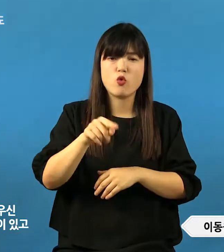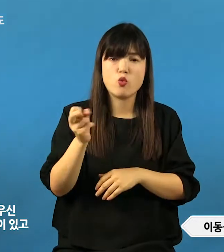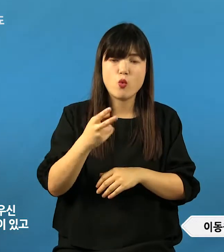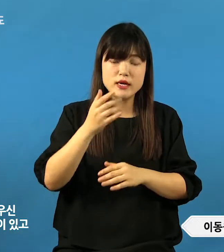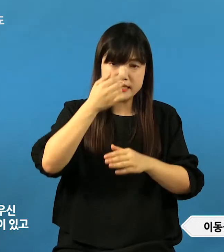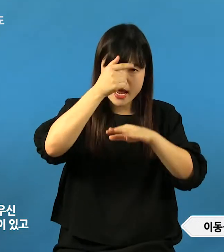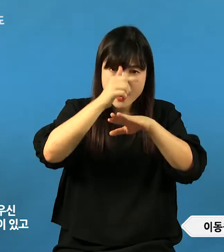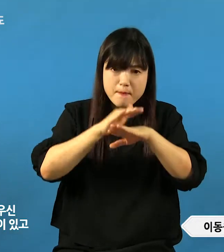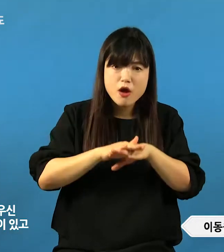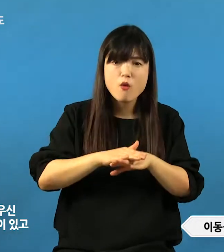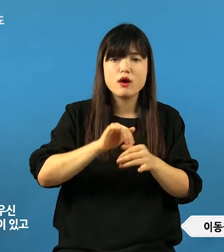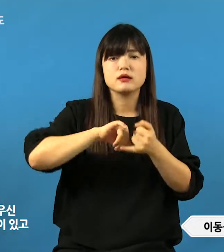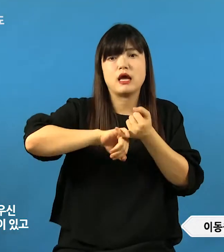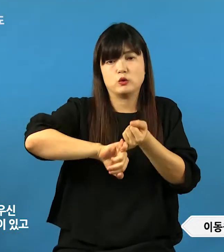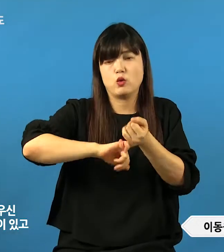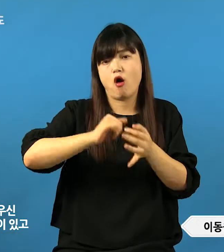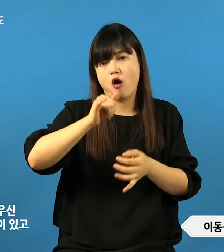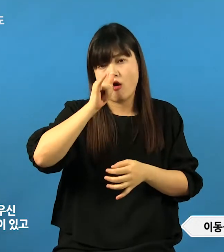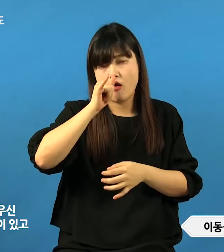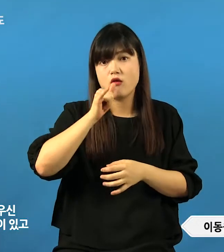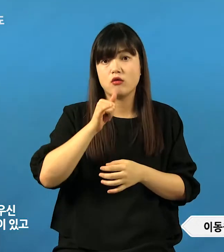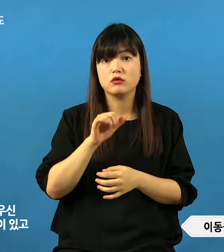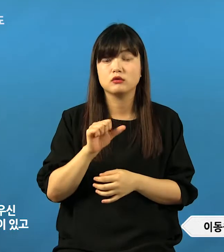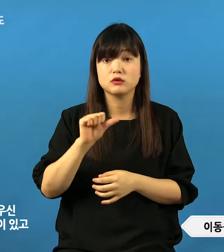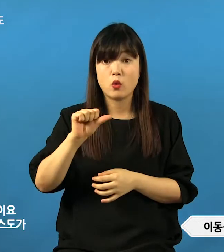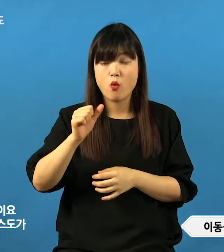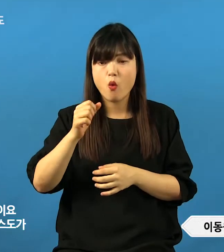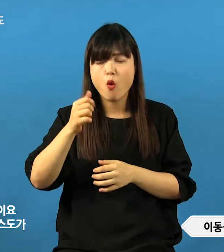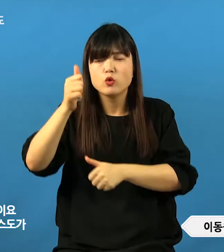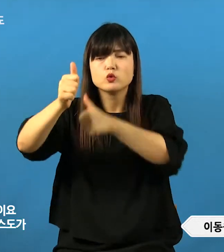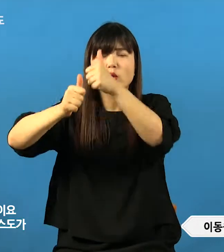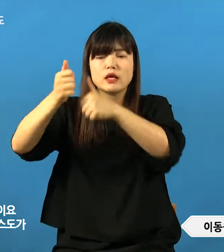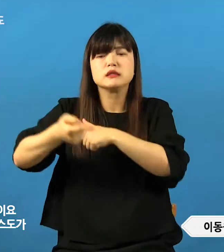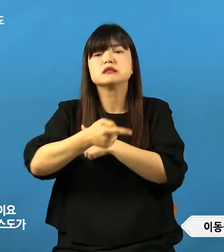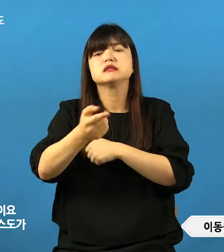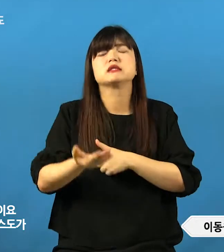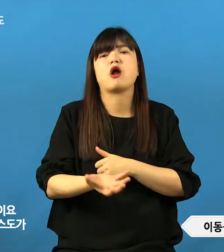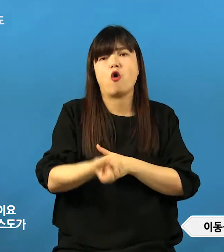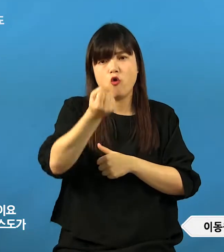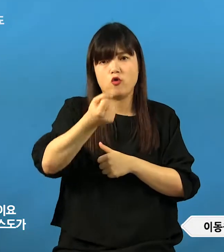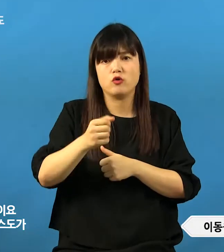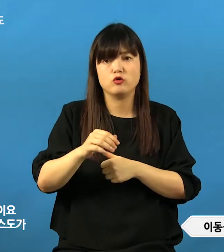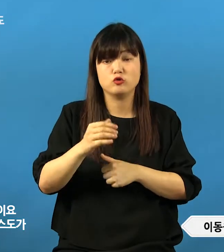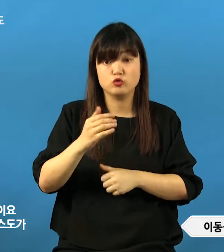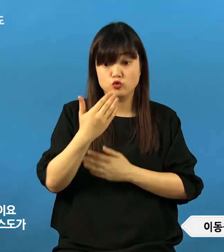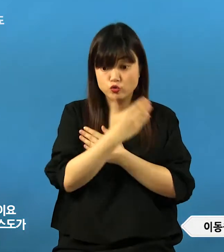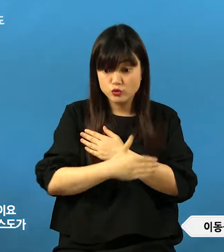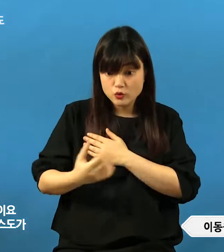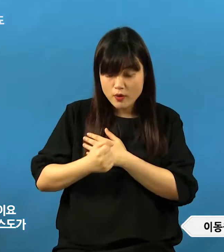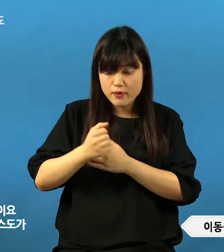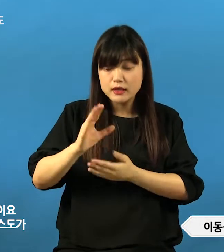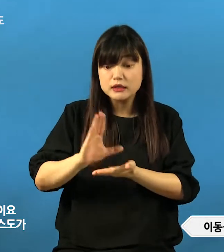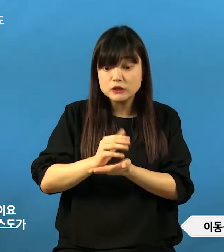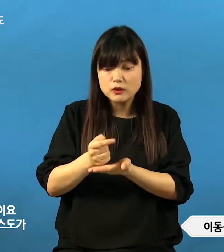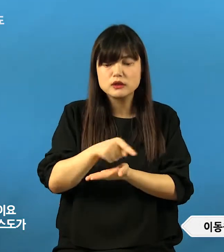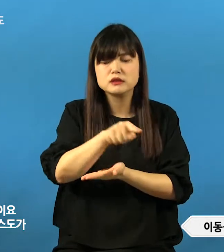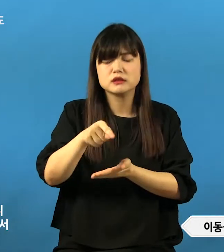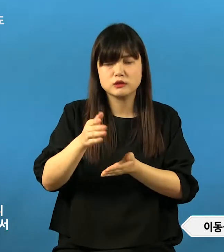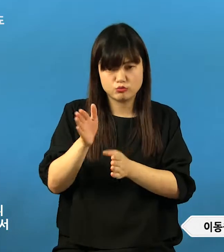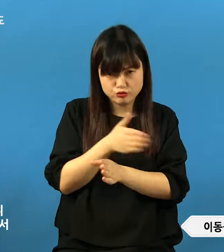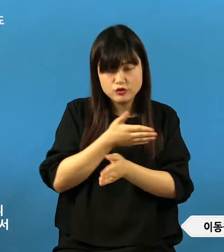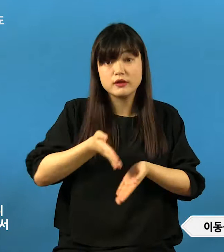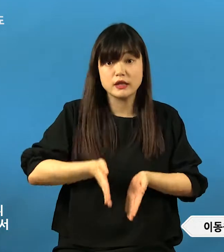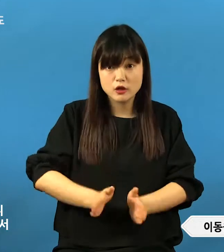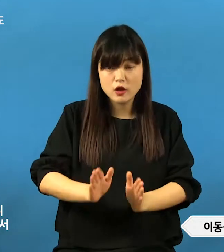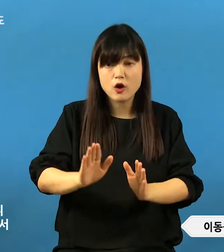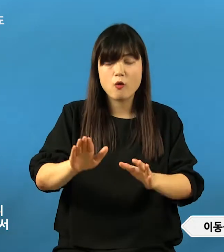것과 예배와 약속들이 있고, 5절, 조상들도 그들의 것이요 육신으로 하면 그리스도가 그들에게서